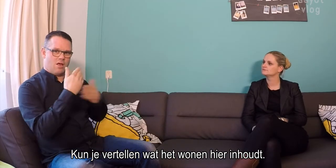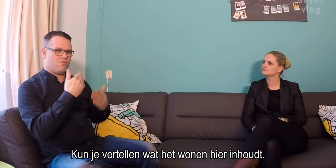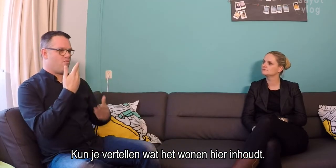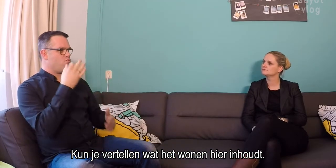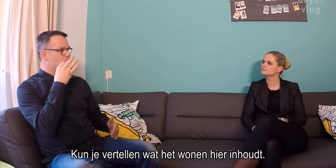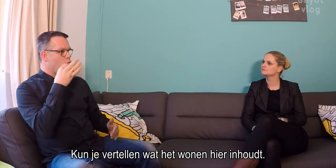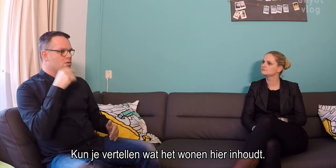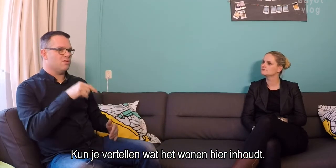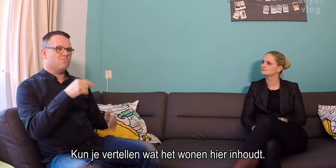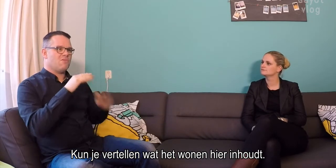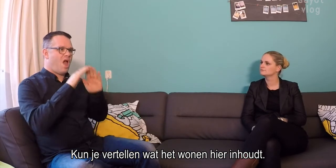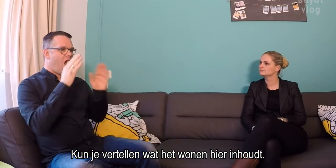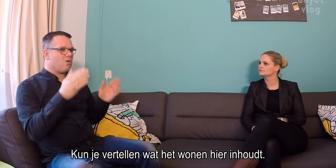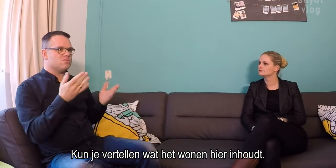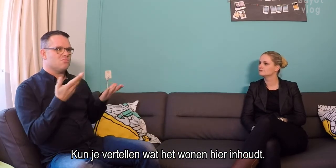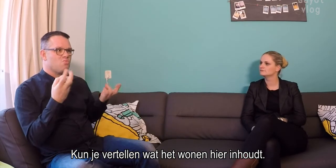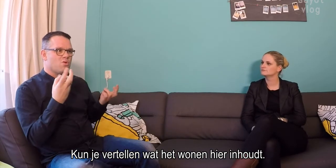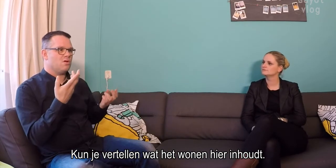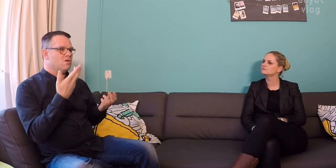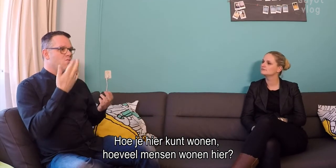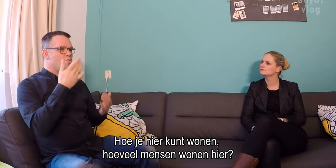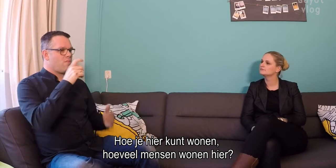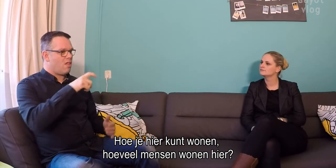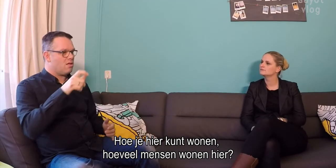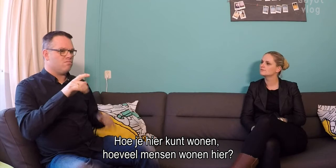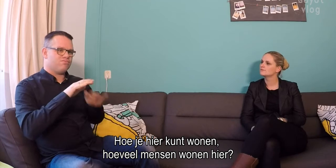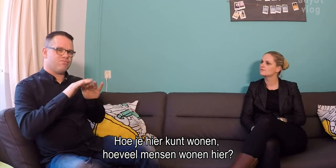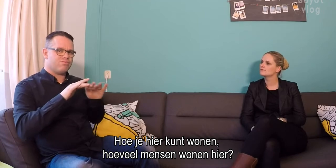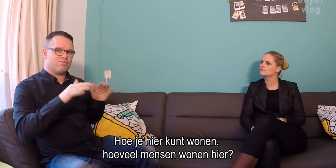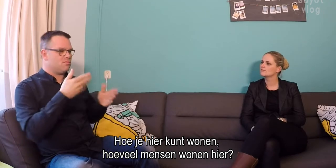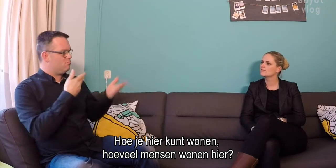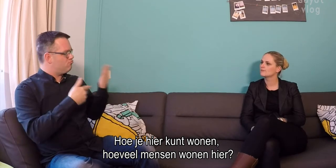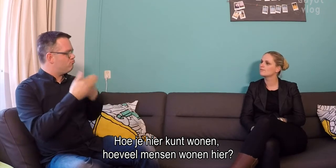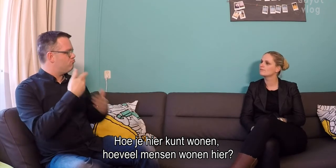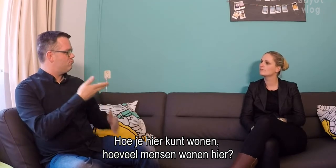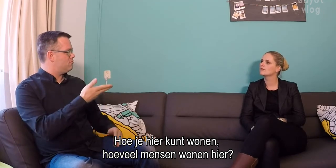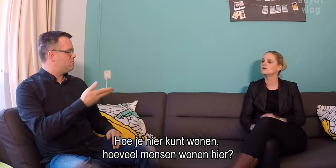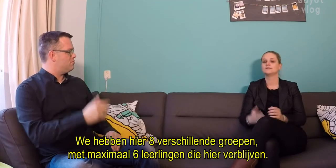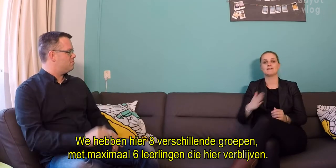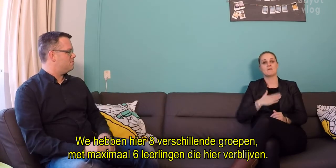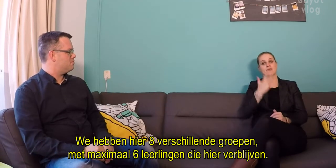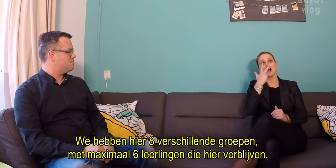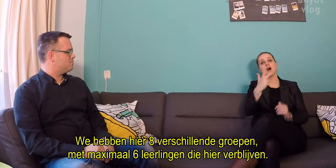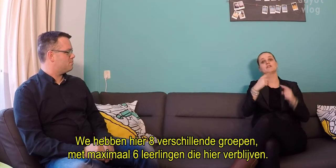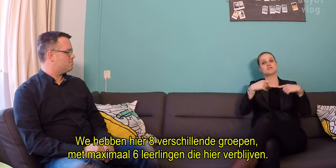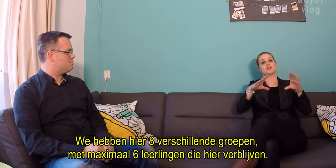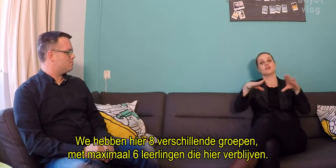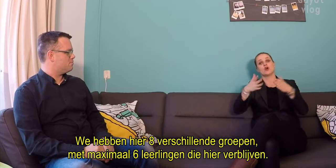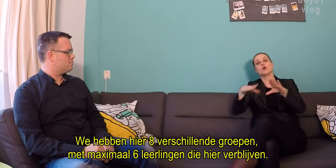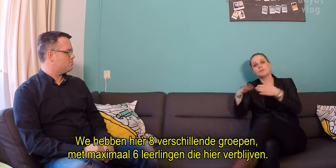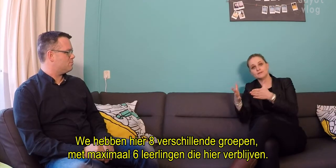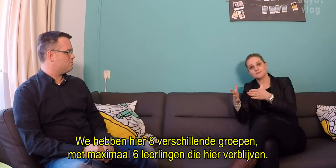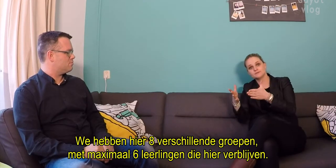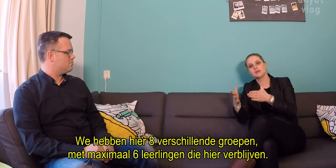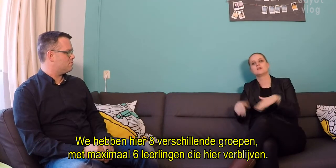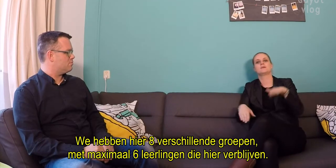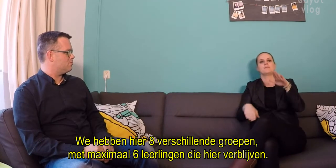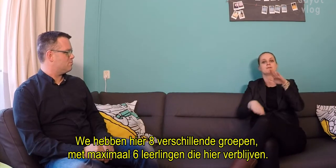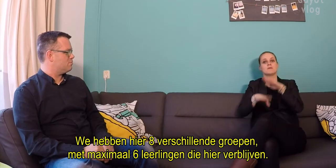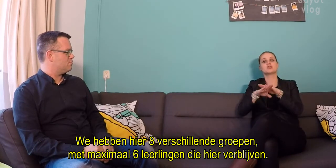vertellen over wat het wonen hier inhoudt? Hoe je hier kunt wonen? Hoeveel mensen wonen hier? Nou, we hebben hier 8 verschillende groepen met